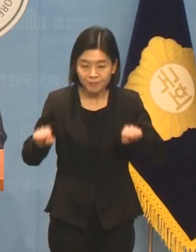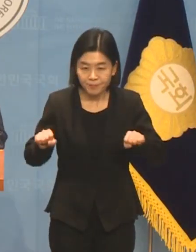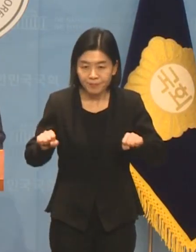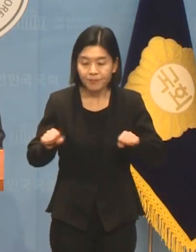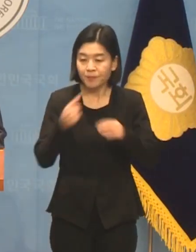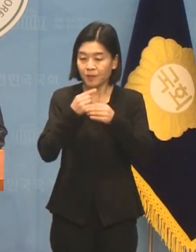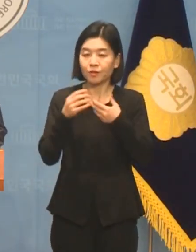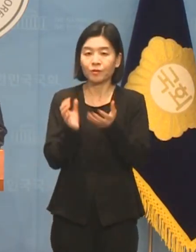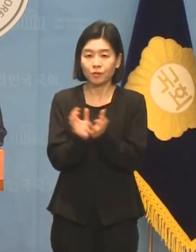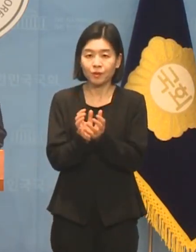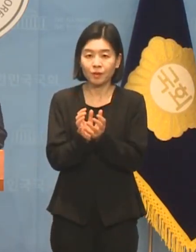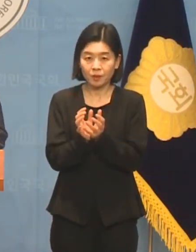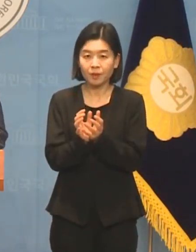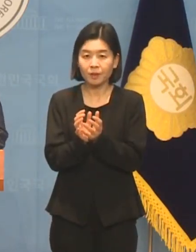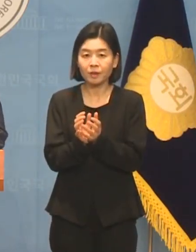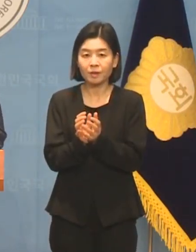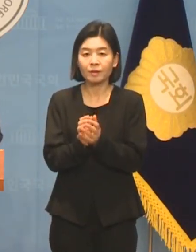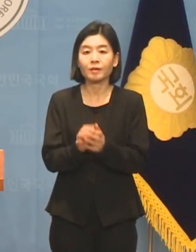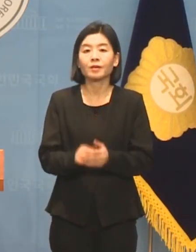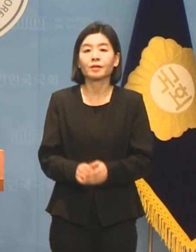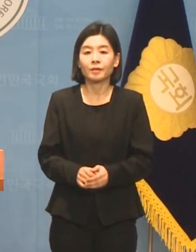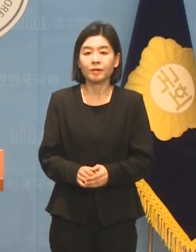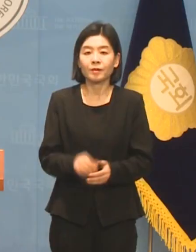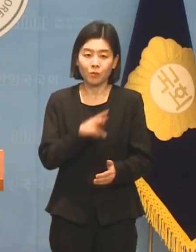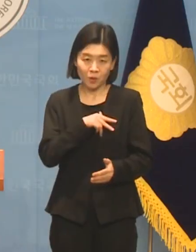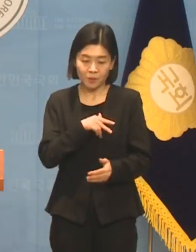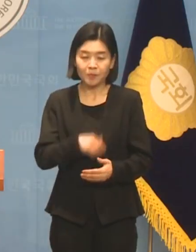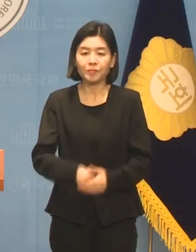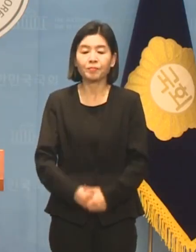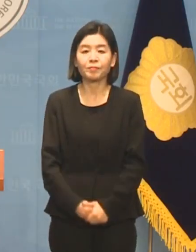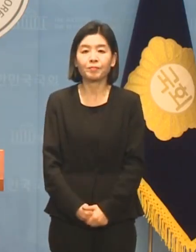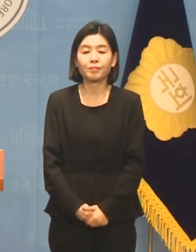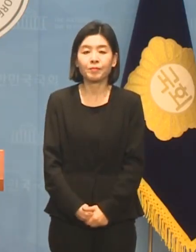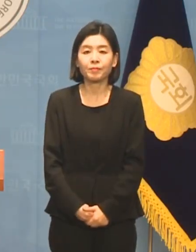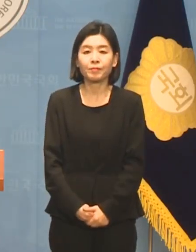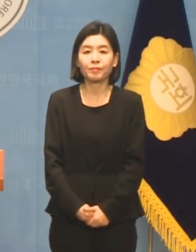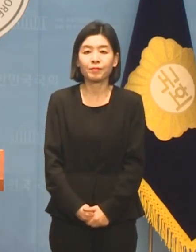안녕하십니까. 더불어민주당 기재위 국회의원 임광현입니다.